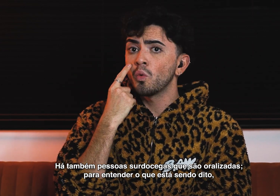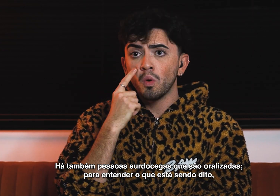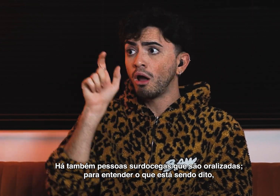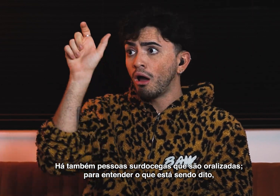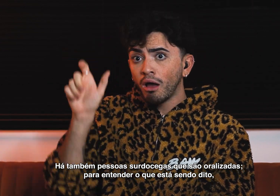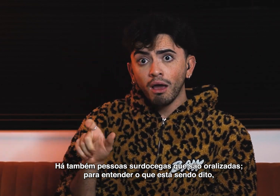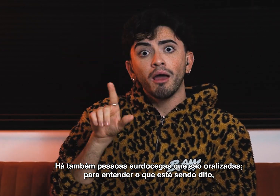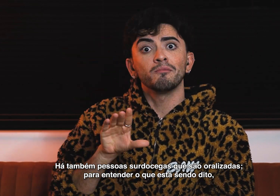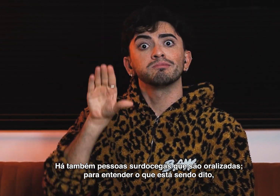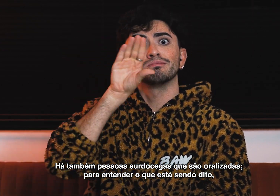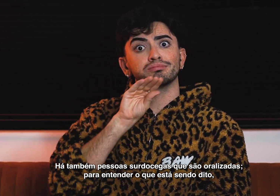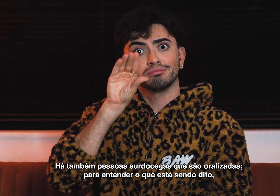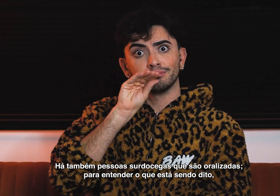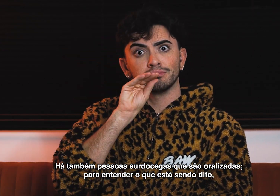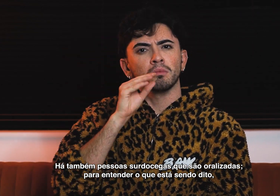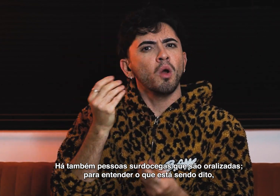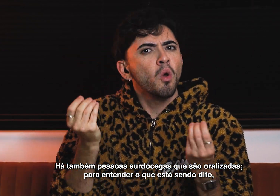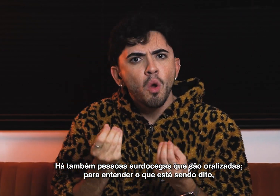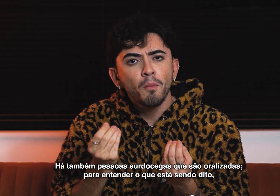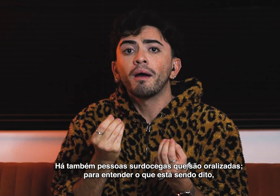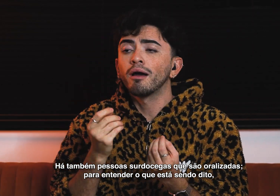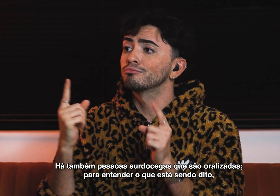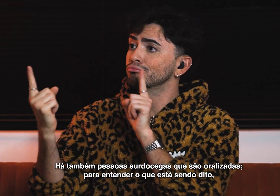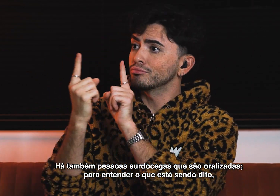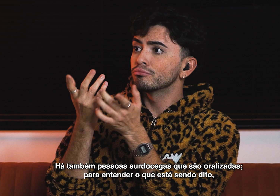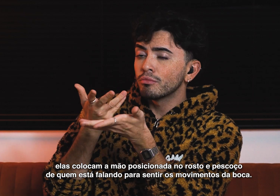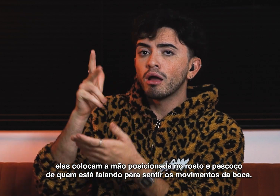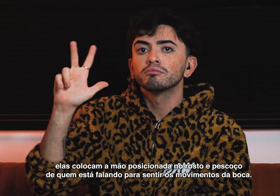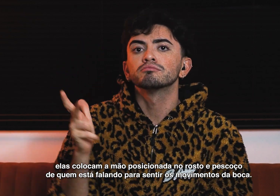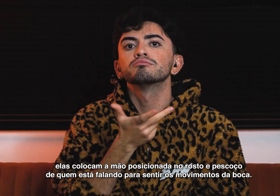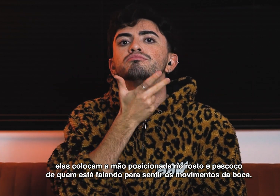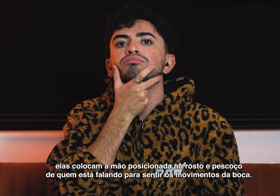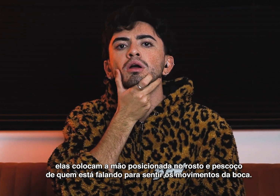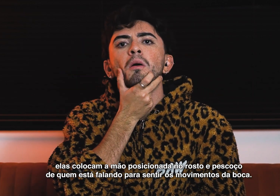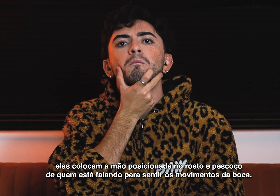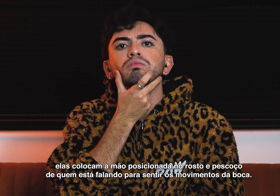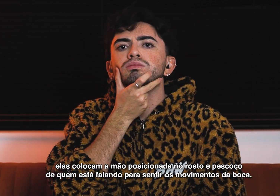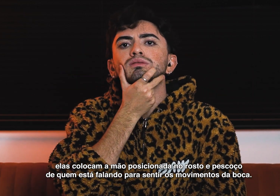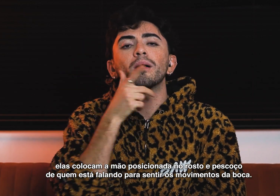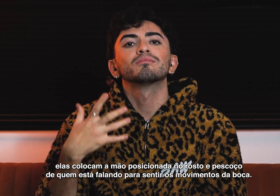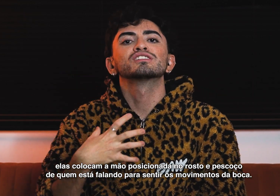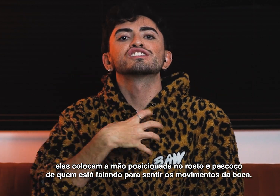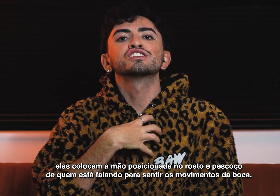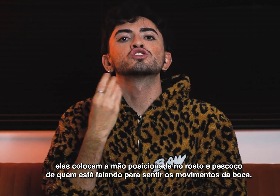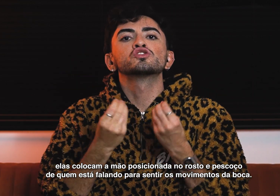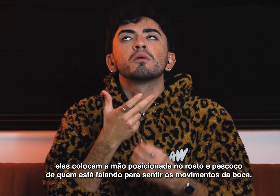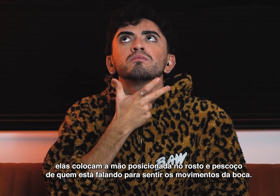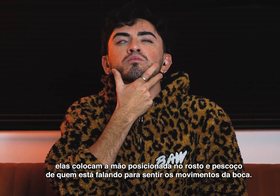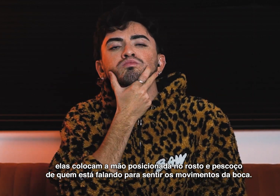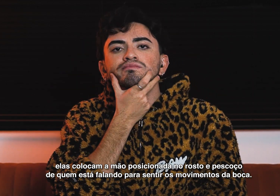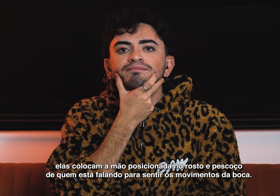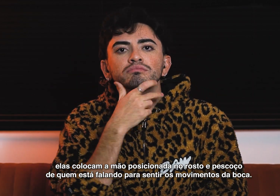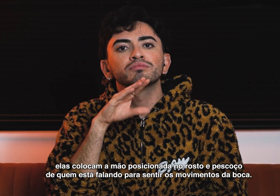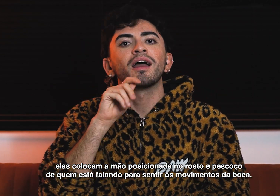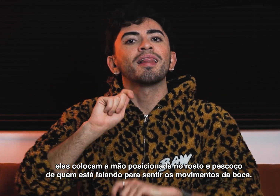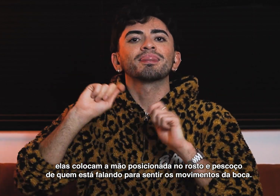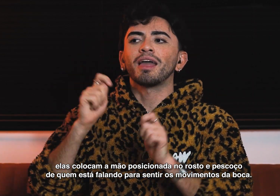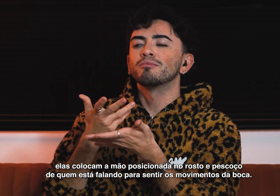oralizadas. Para entender o que está sendo dito, elas colocam a mão posicionada no rosto e pescoço de quem está falando para sentir